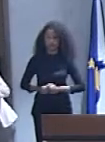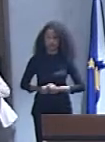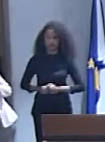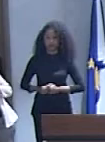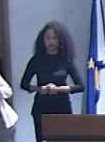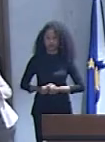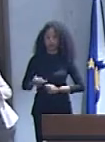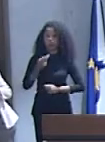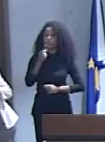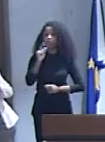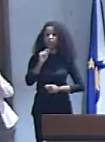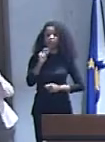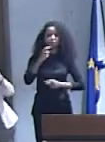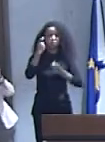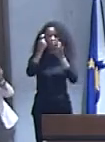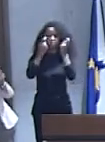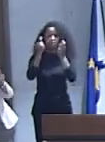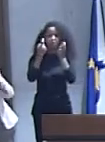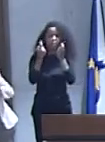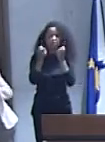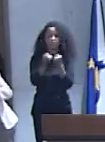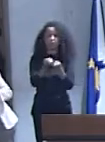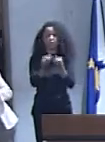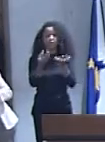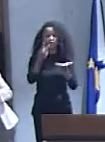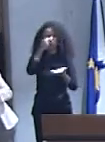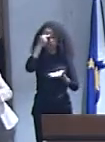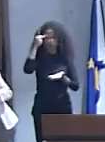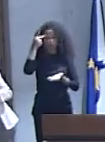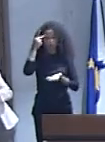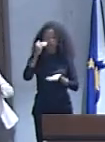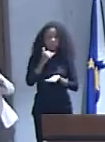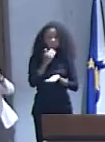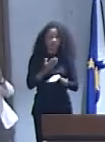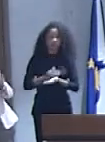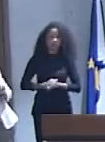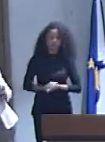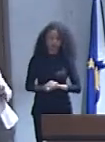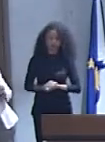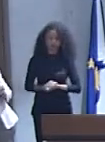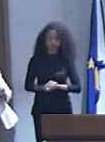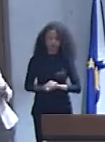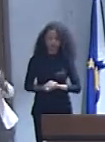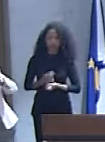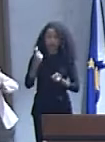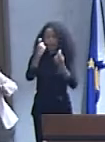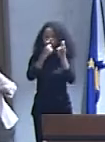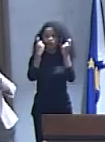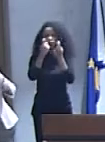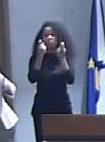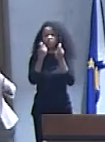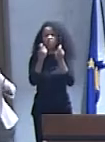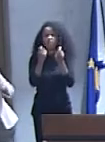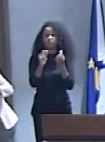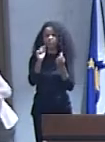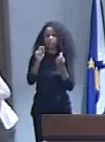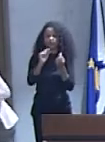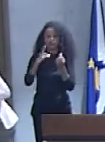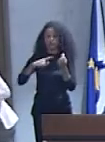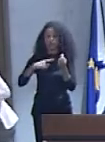Quando ele não se preocupa com o número de servidores que tem que dar conta do serviço, quando ele não se preocupa em